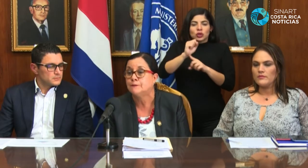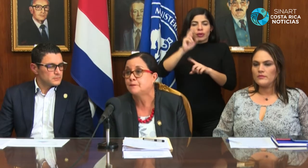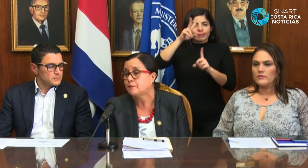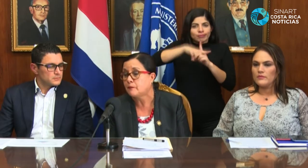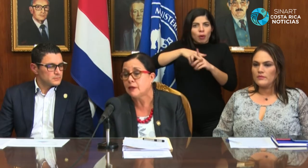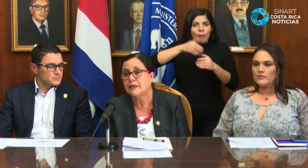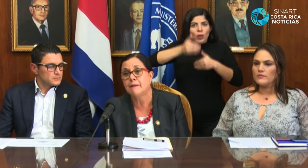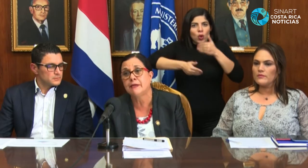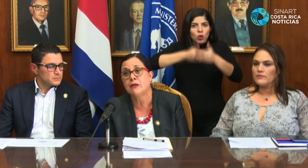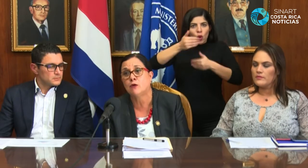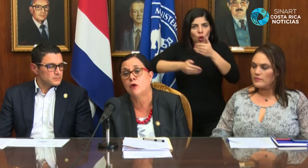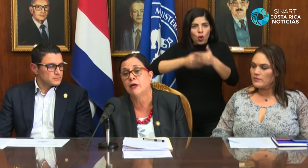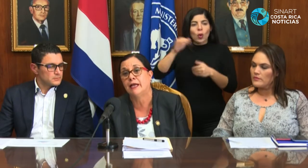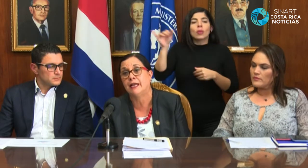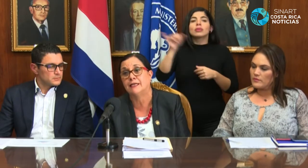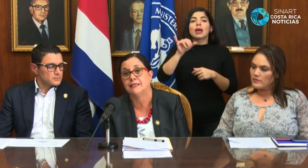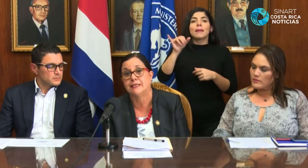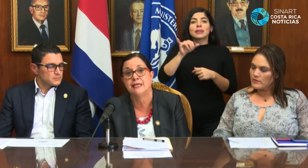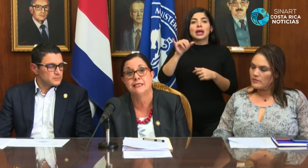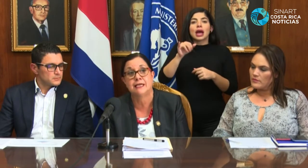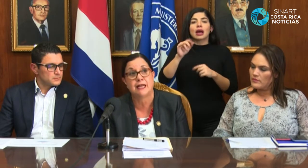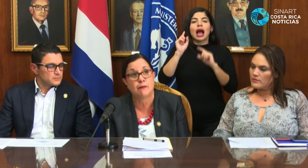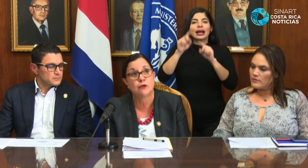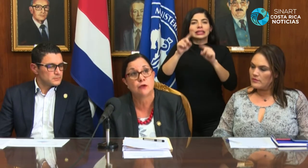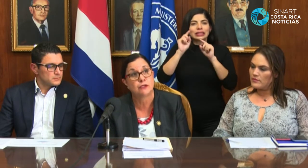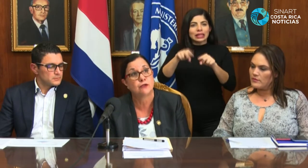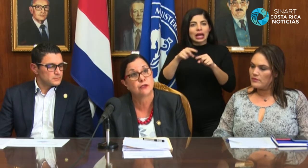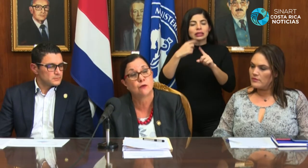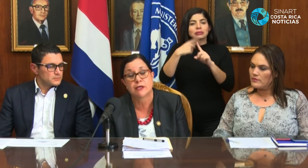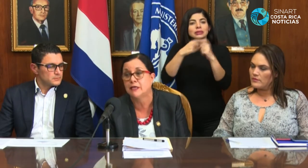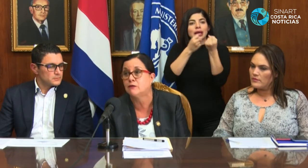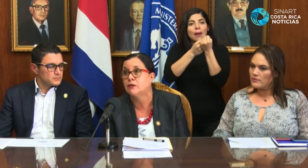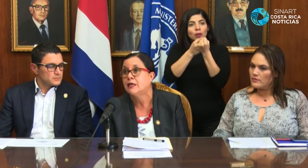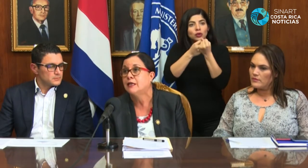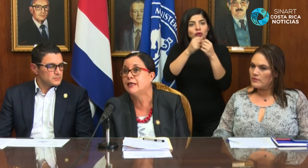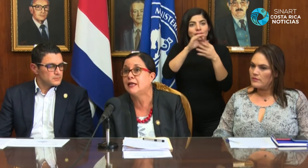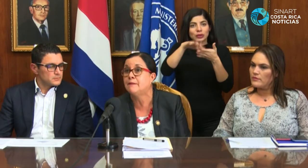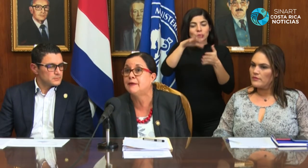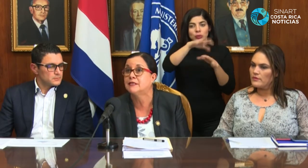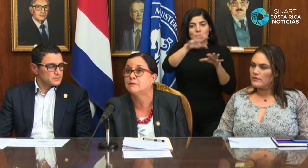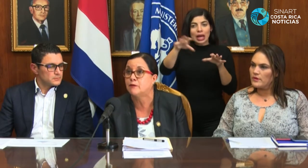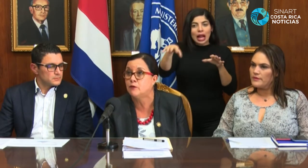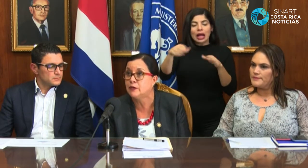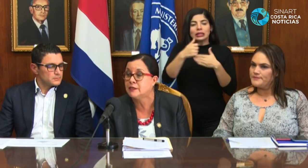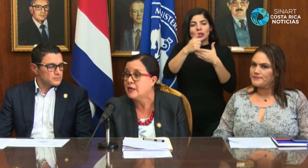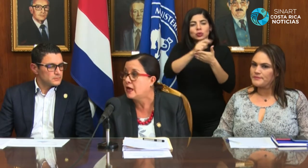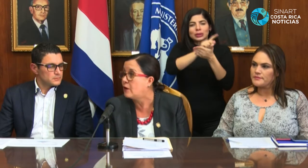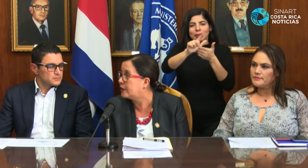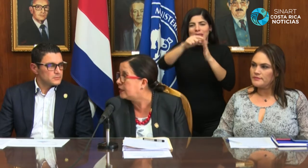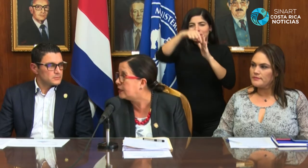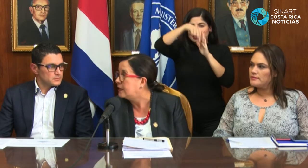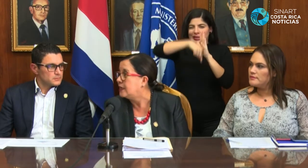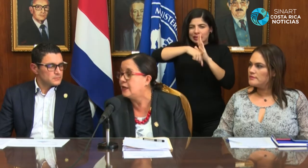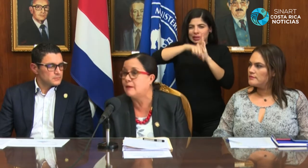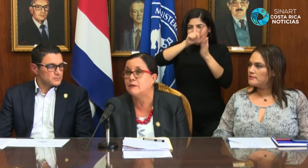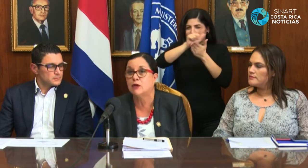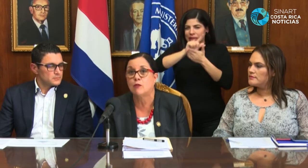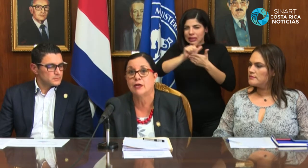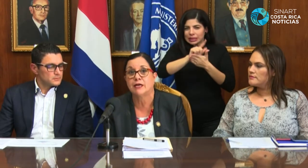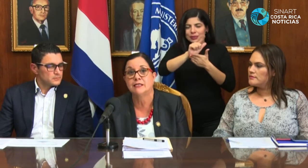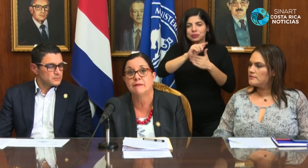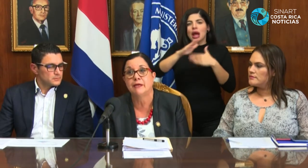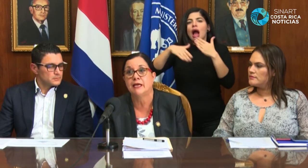protocolos, también con la asistencia, el apoyo a los centros educativos de las limpiezas profundas. Ahora